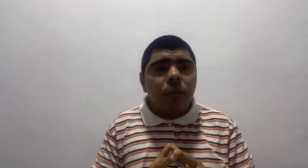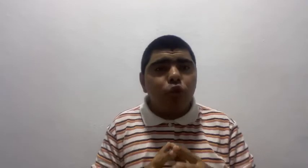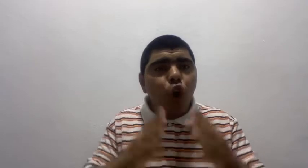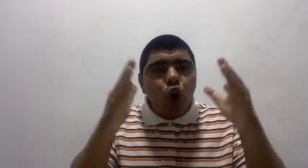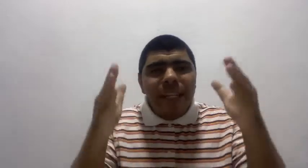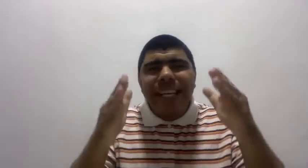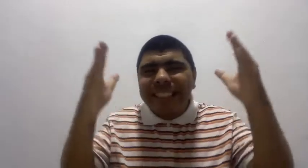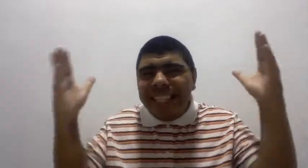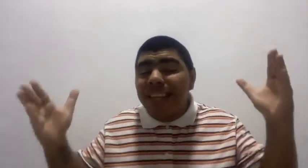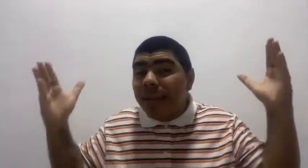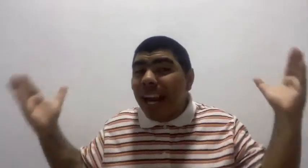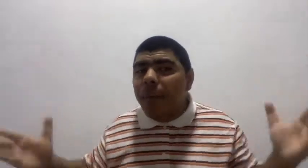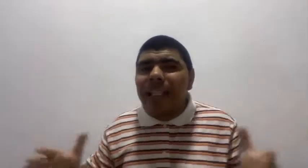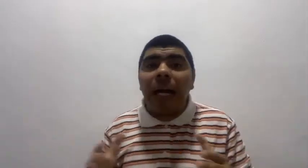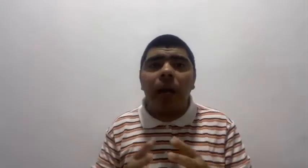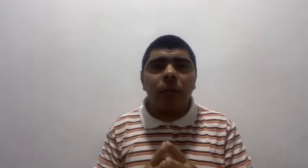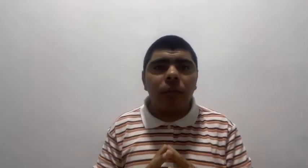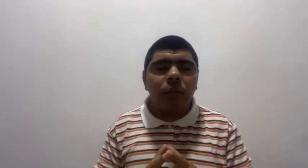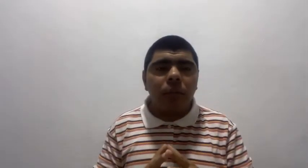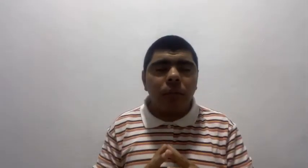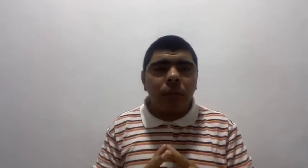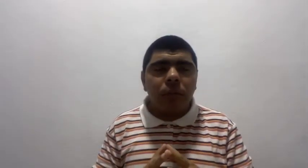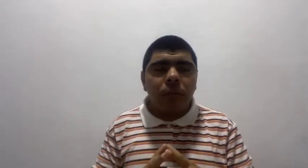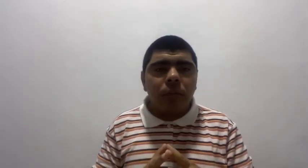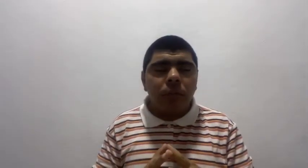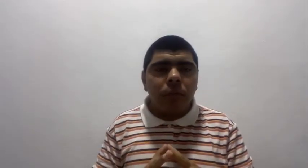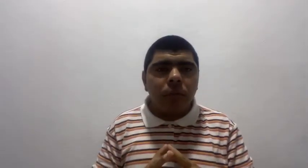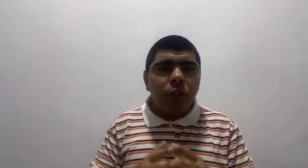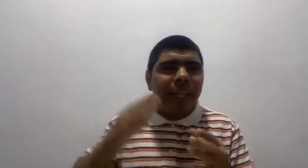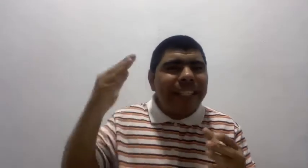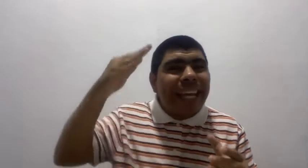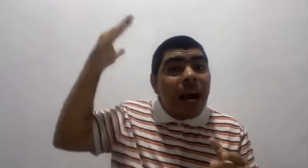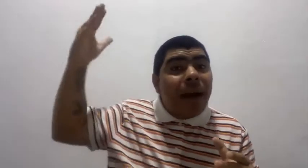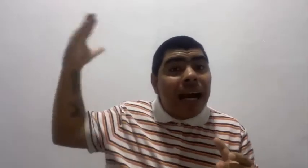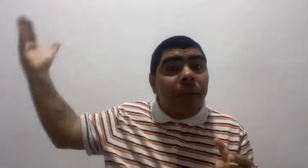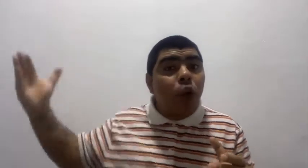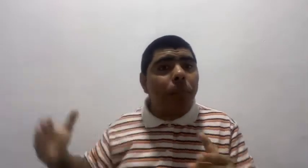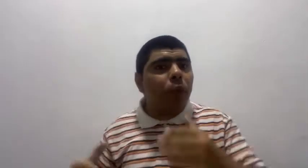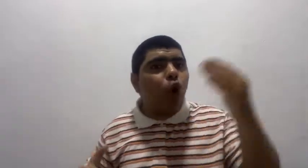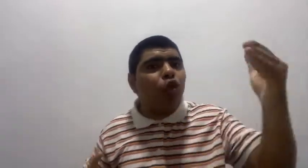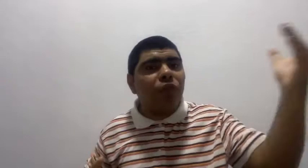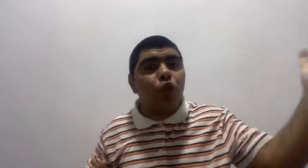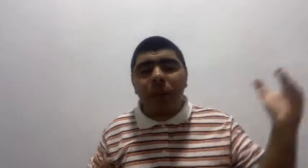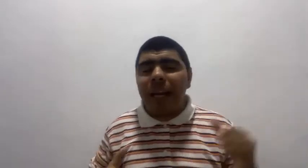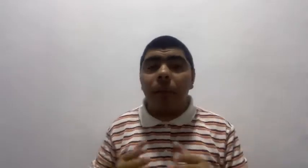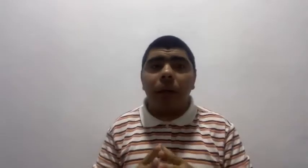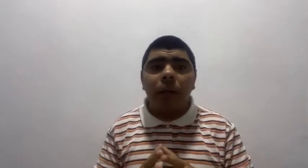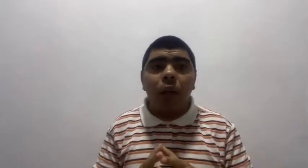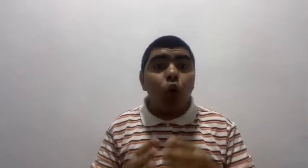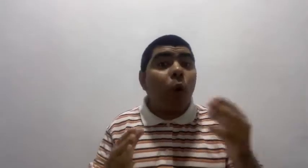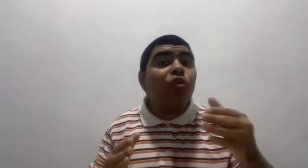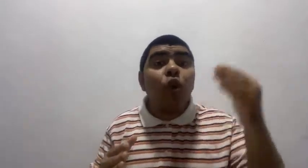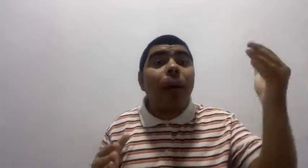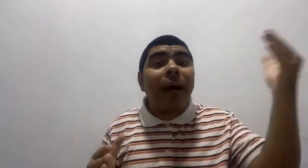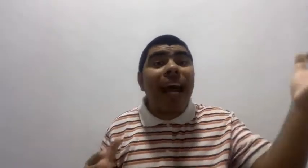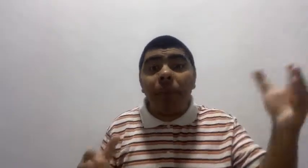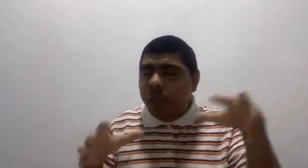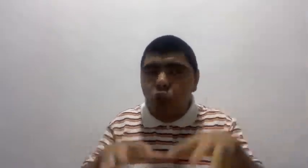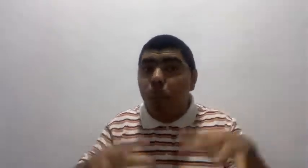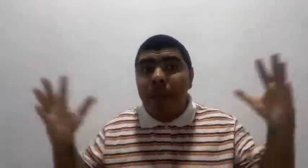no recibe la verdad. Dicen que aman a Dios, pero odian su palabra. Cuando la palabra es Dios